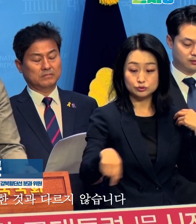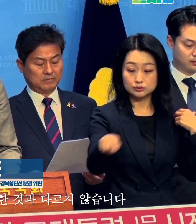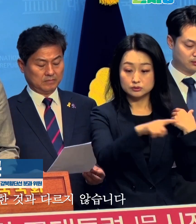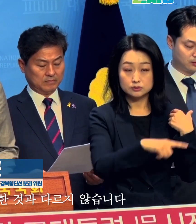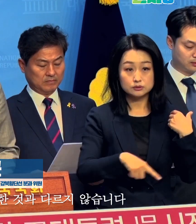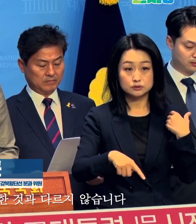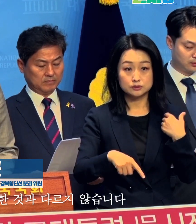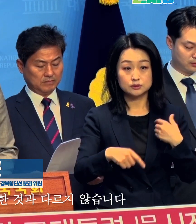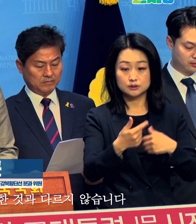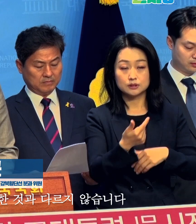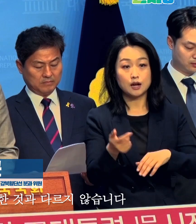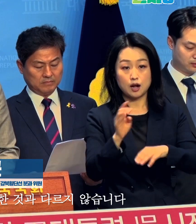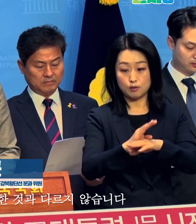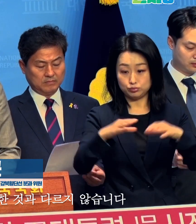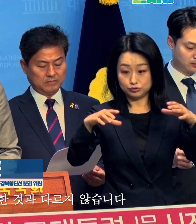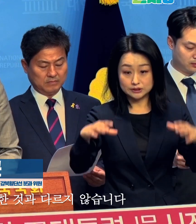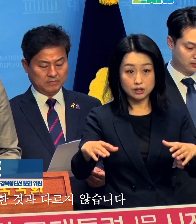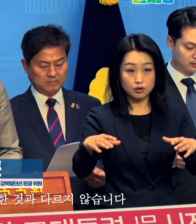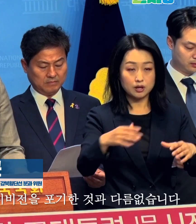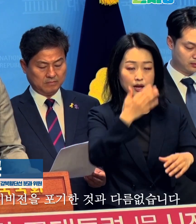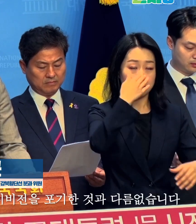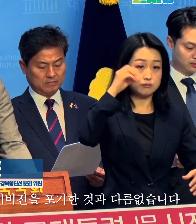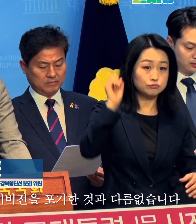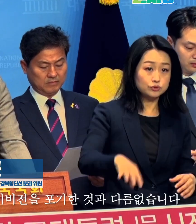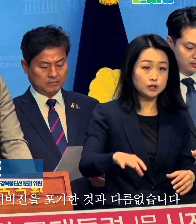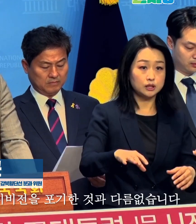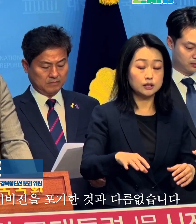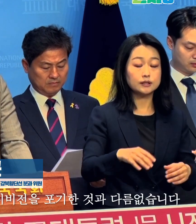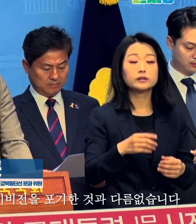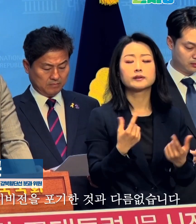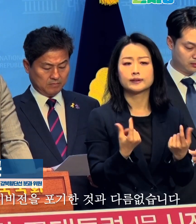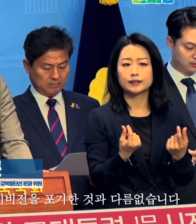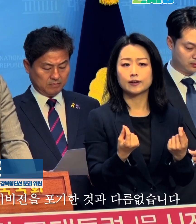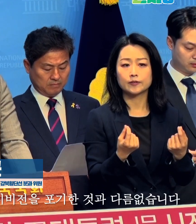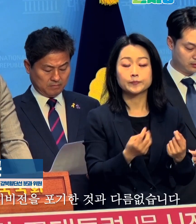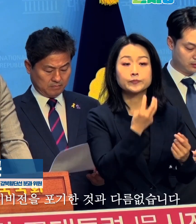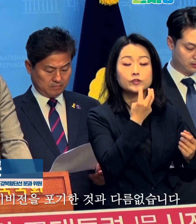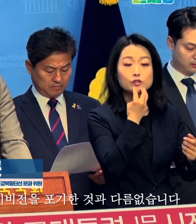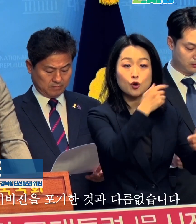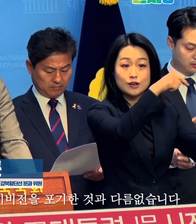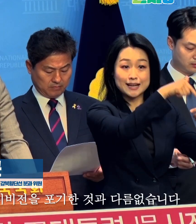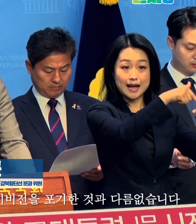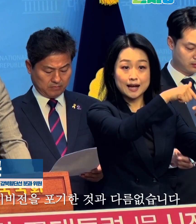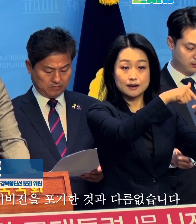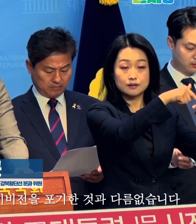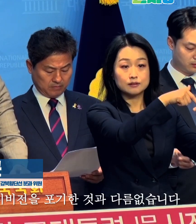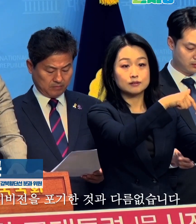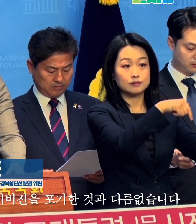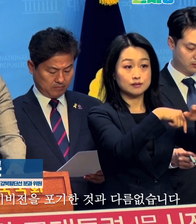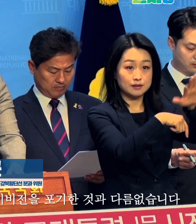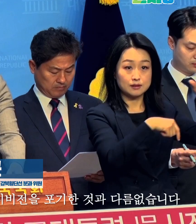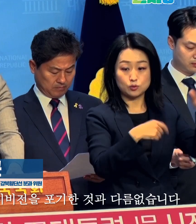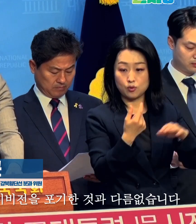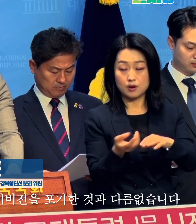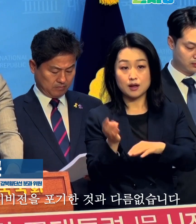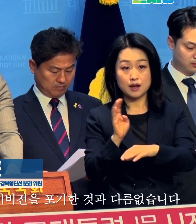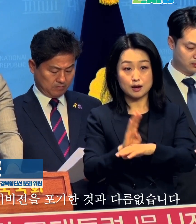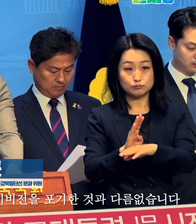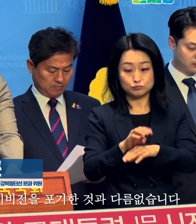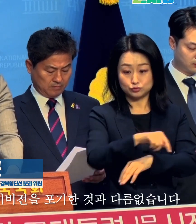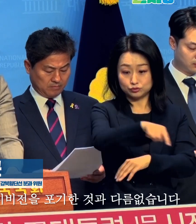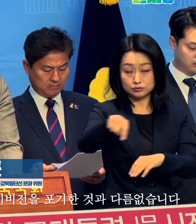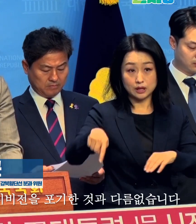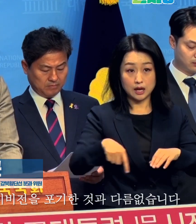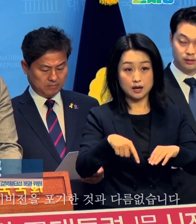염원을 외면한 것과 다르지 않습니다. 또한 서울시내 강남북 균형발전이라는 도시비전을